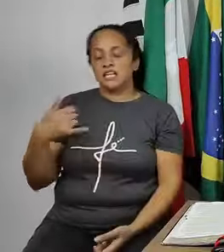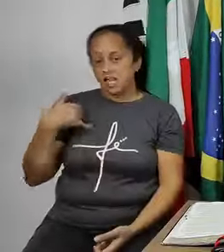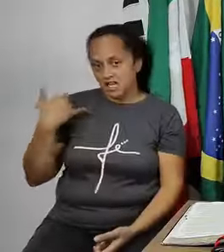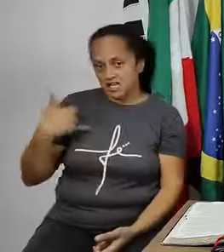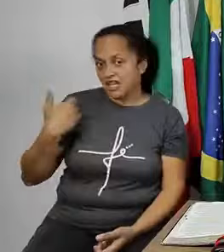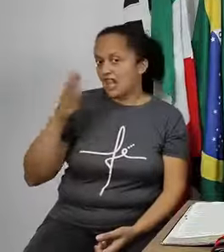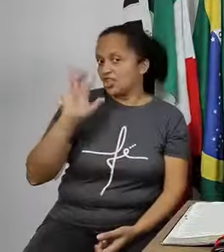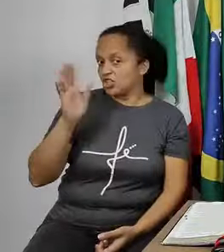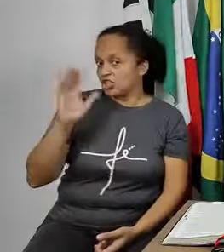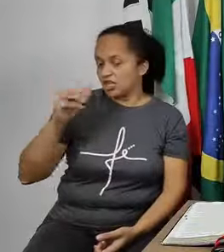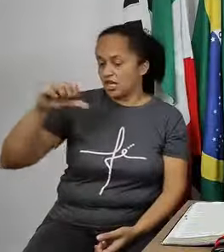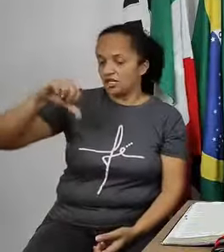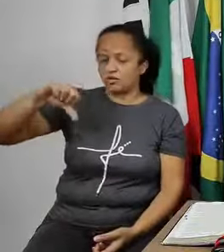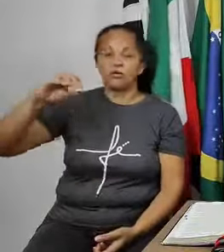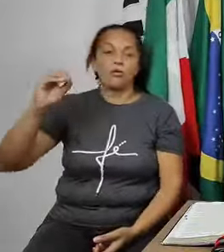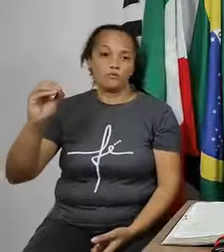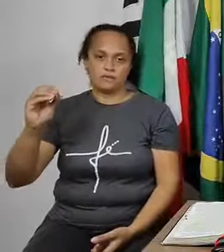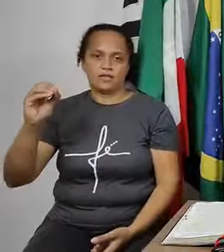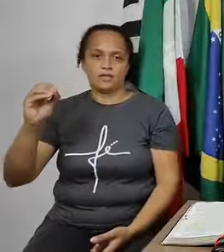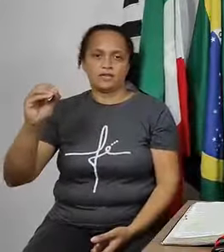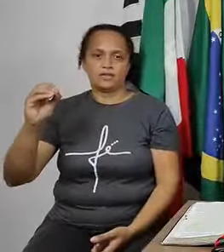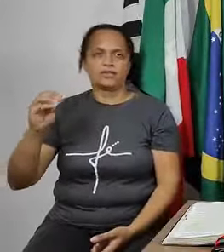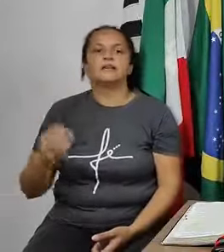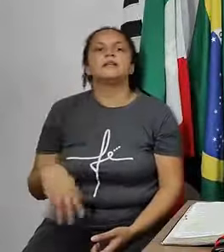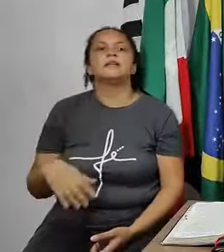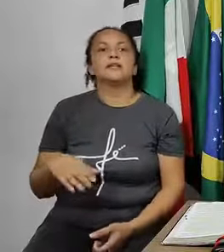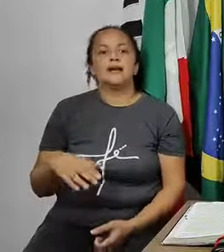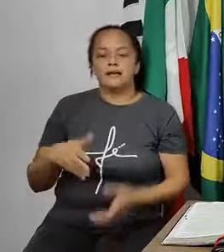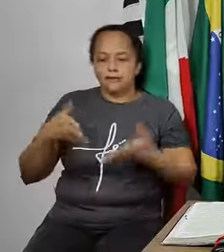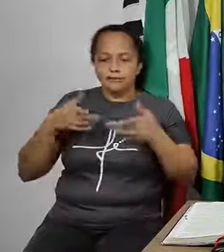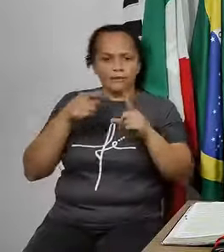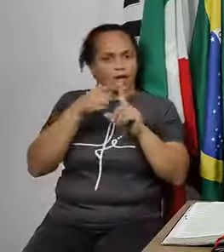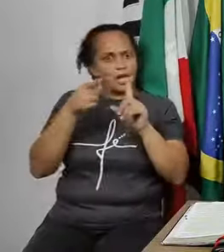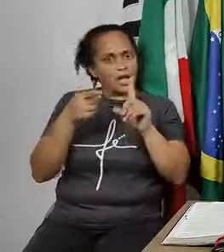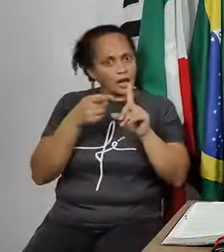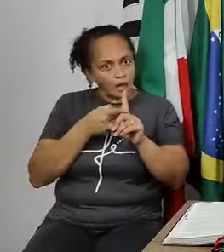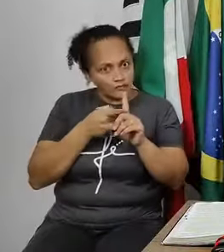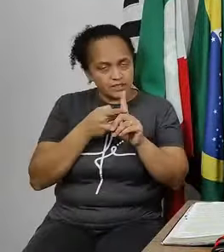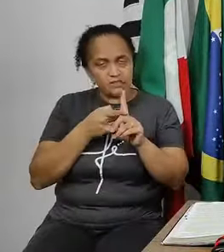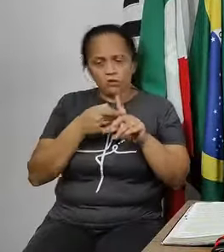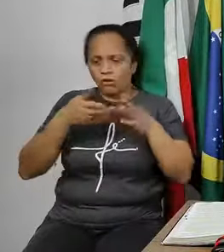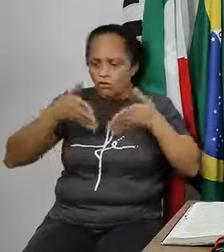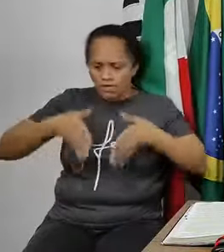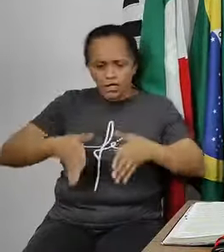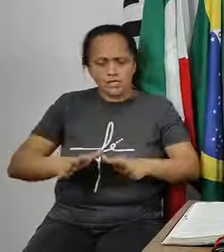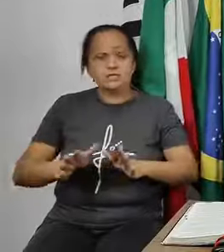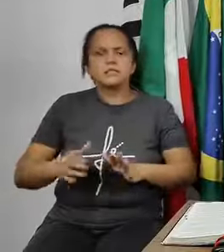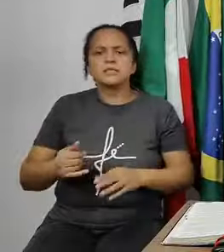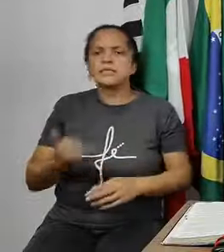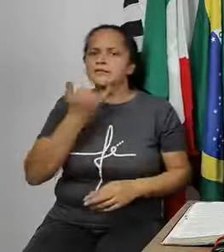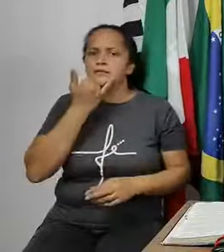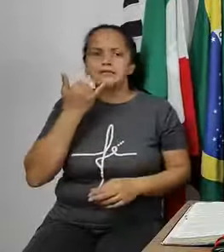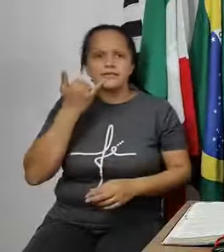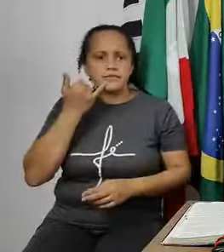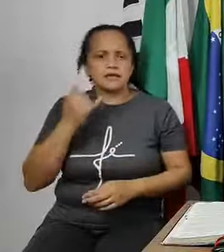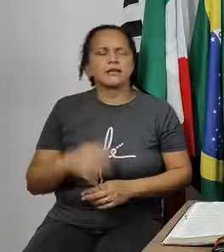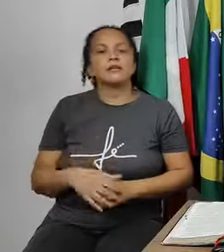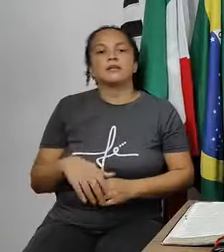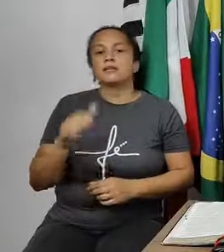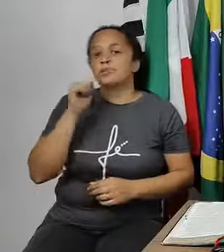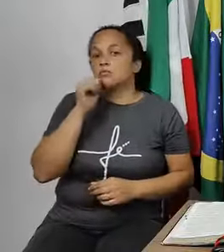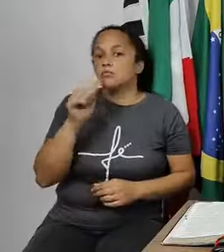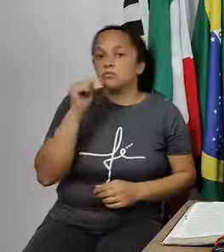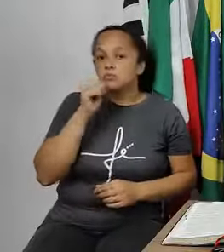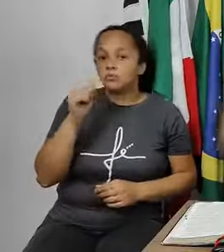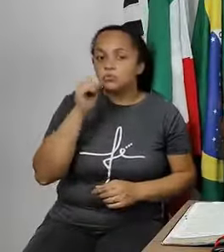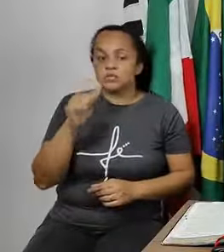Abraão, mas por causa da fé e da perseverança desse homem, Deus cumpriu a promessa e ela, com 90